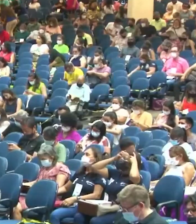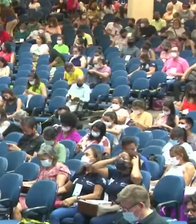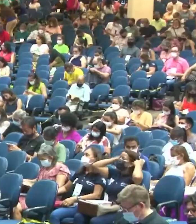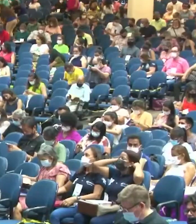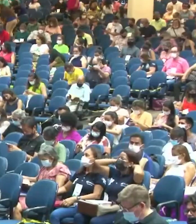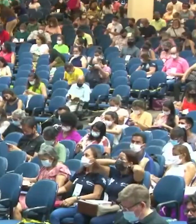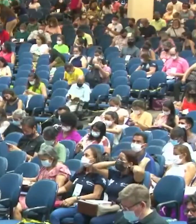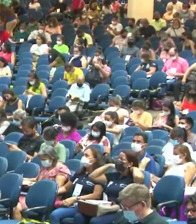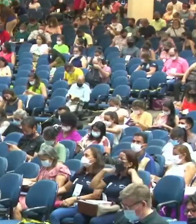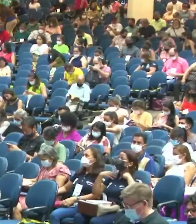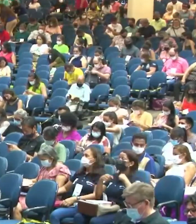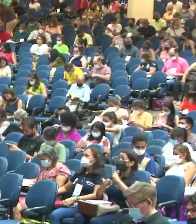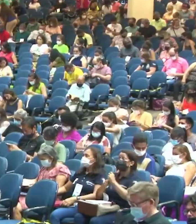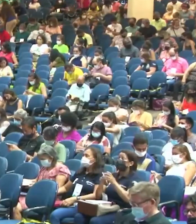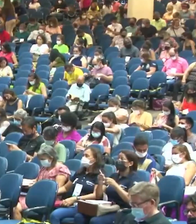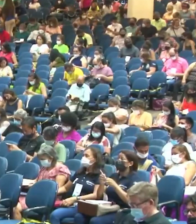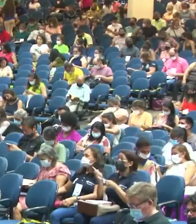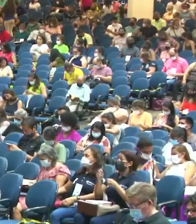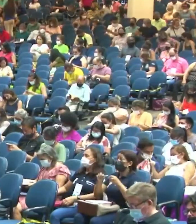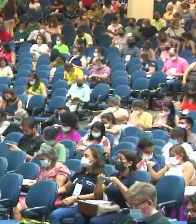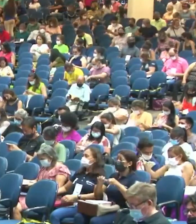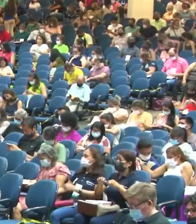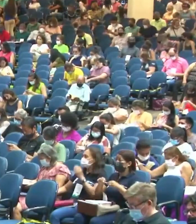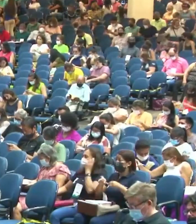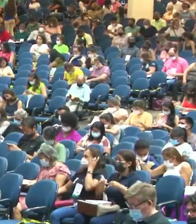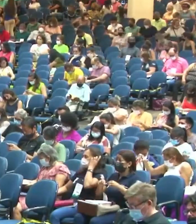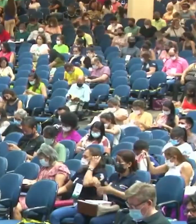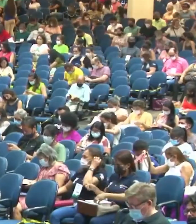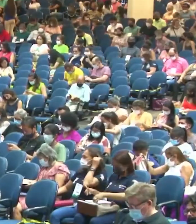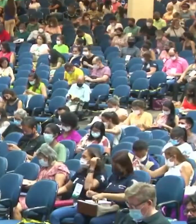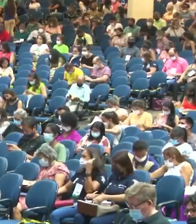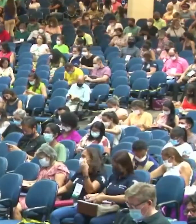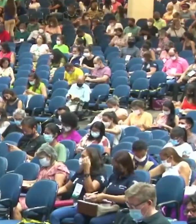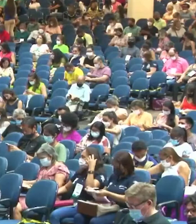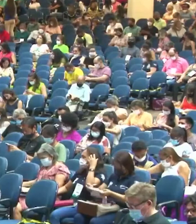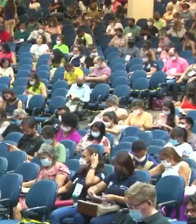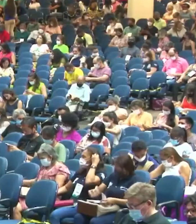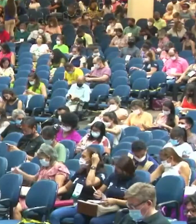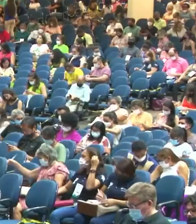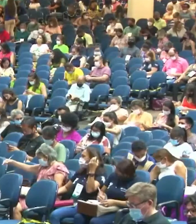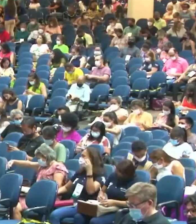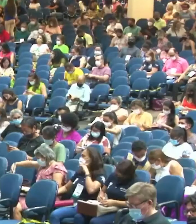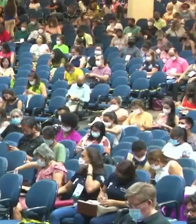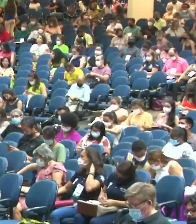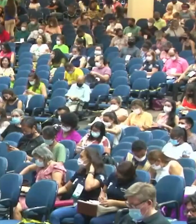é Zacarias e o último